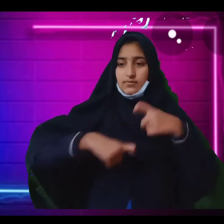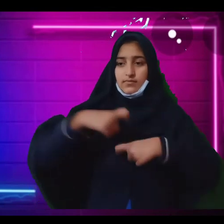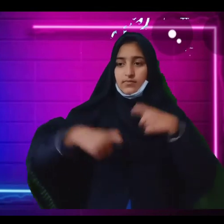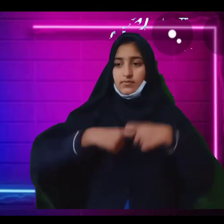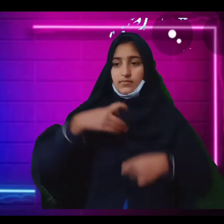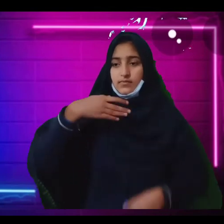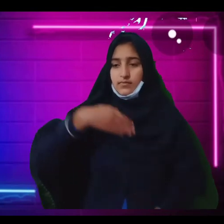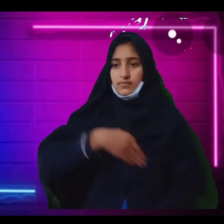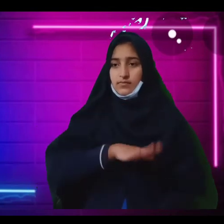जहाद